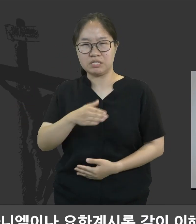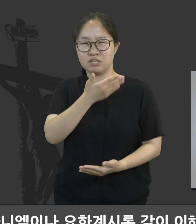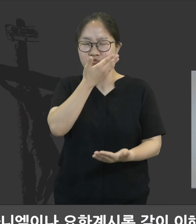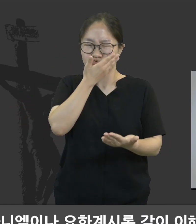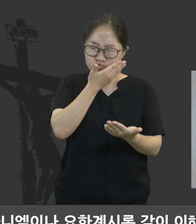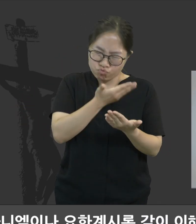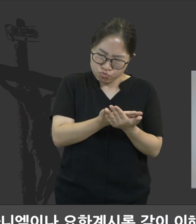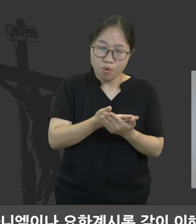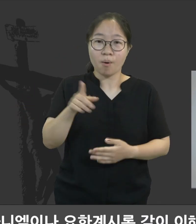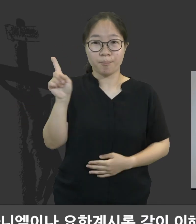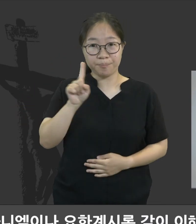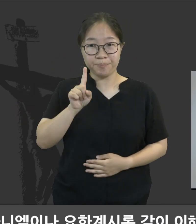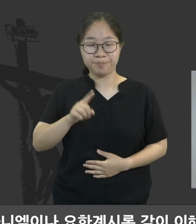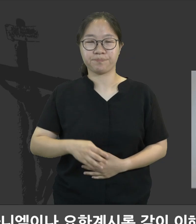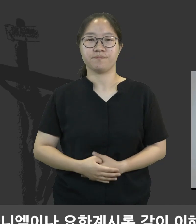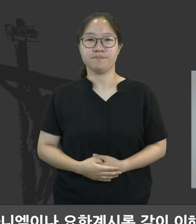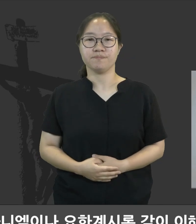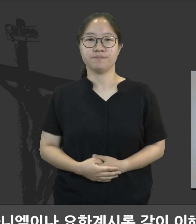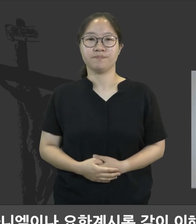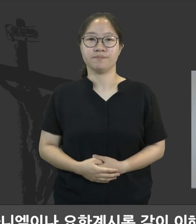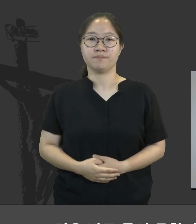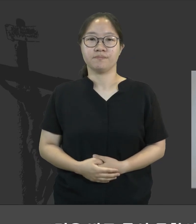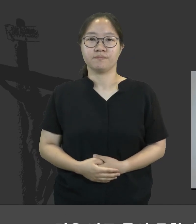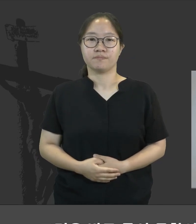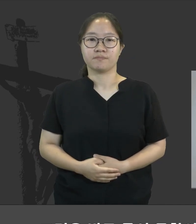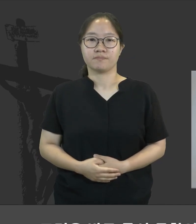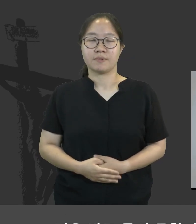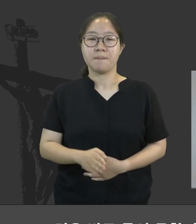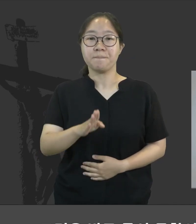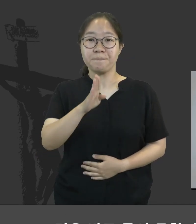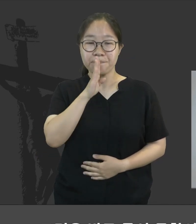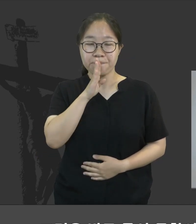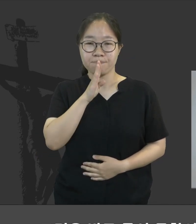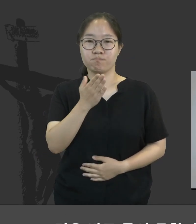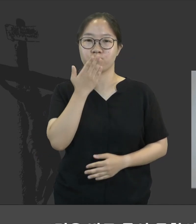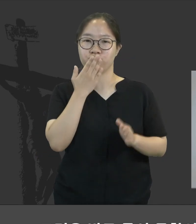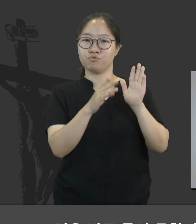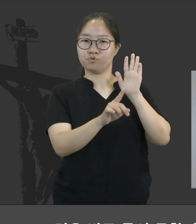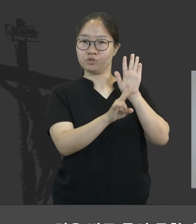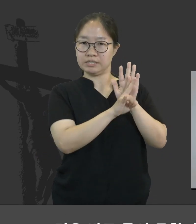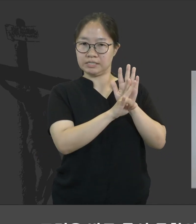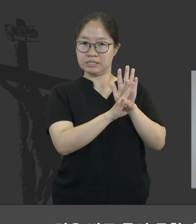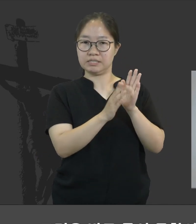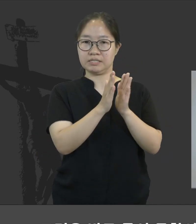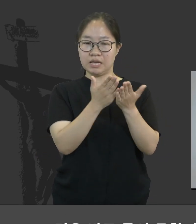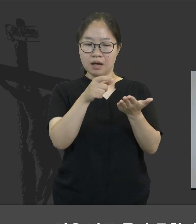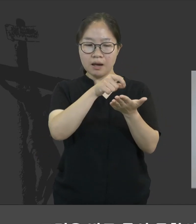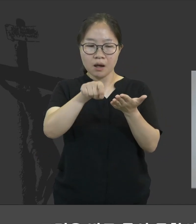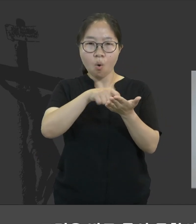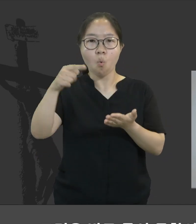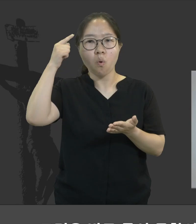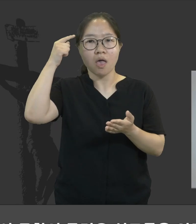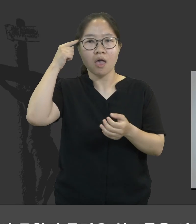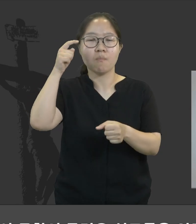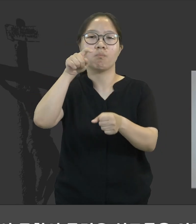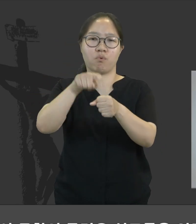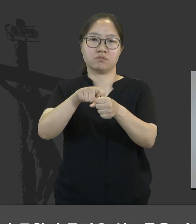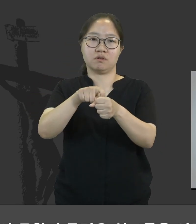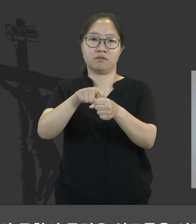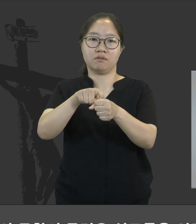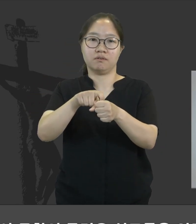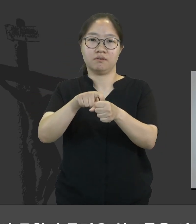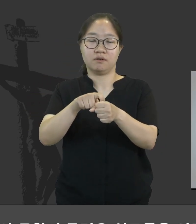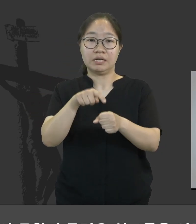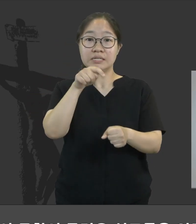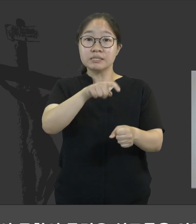요소는 무엇일까요? 그것은 바로 묵시문학이 기록된 목적입니다. 묵시문학의